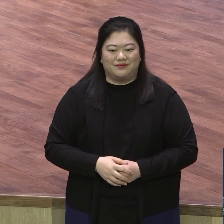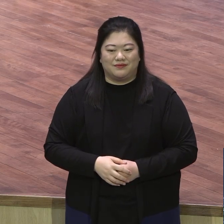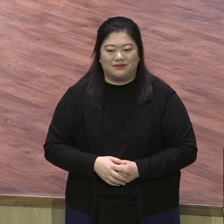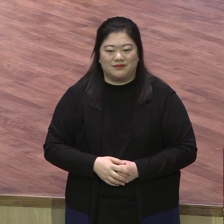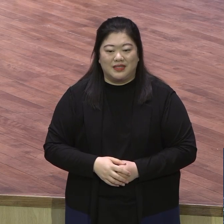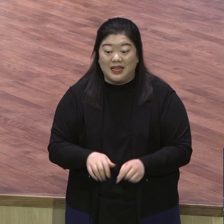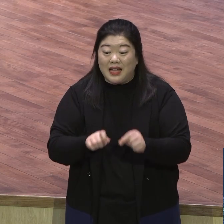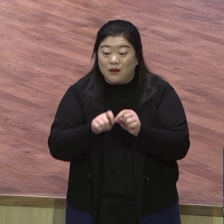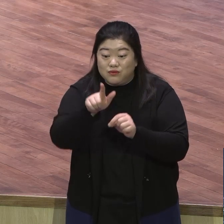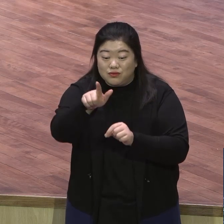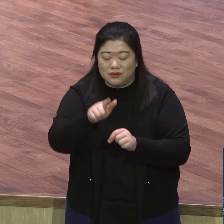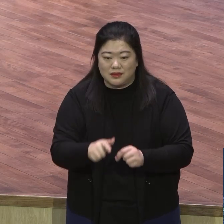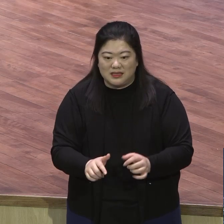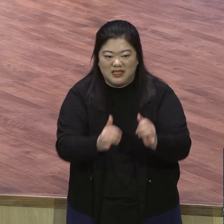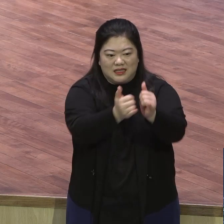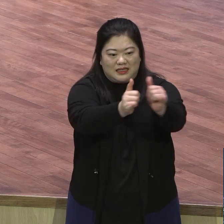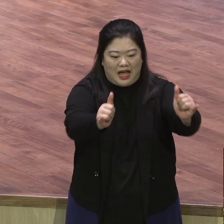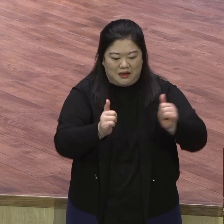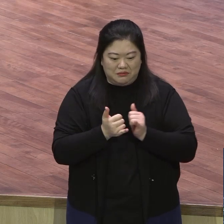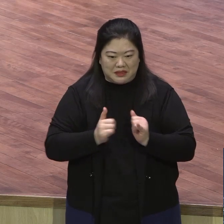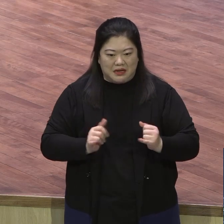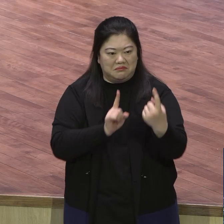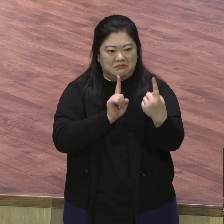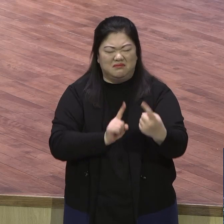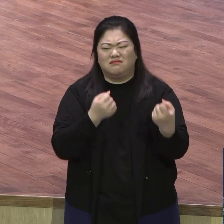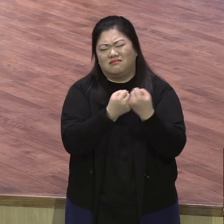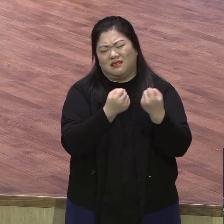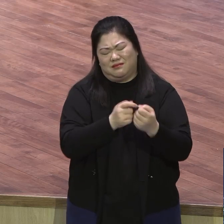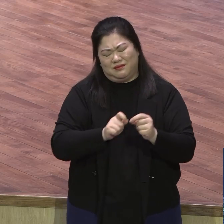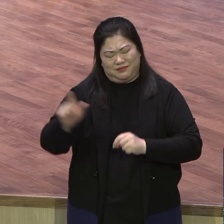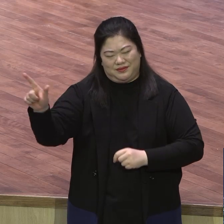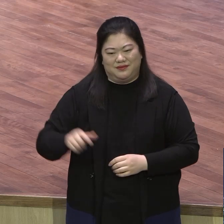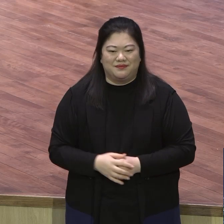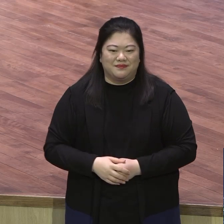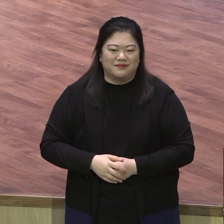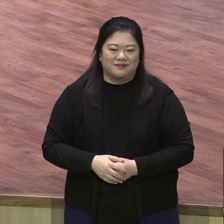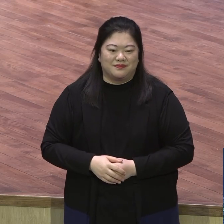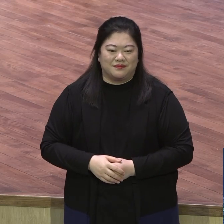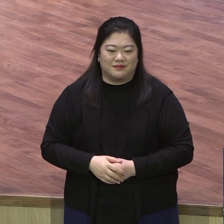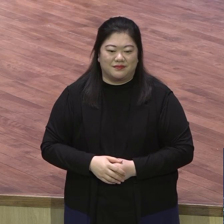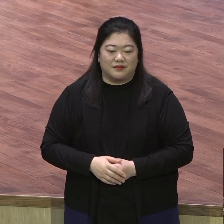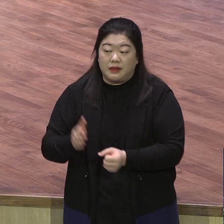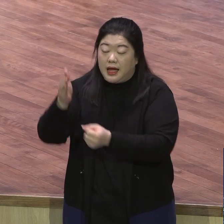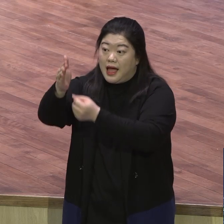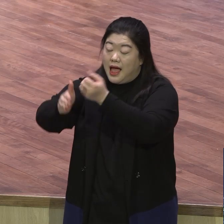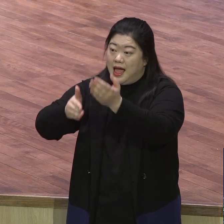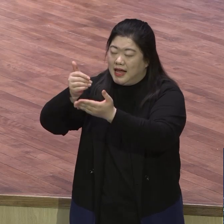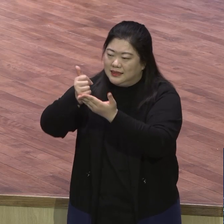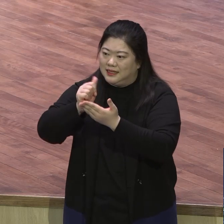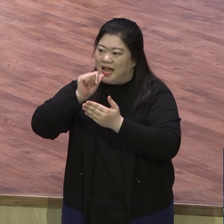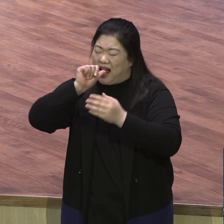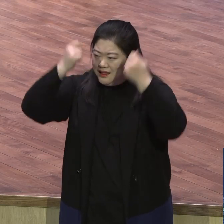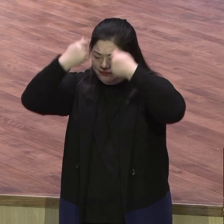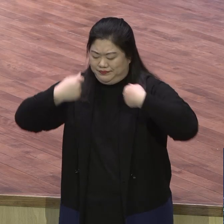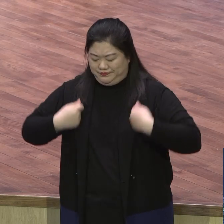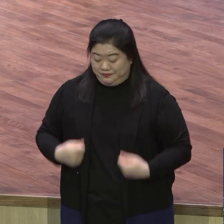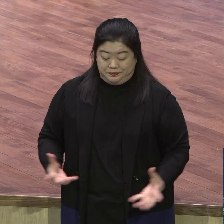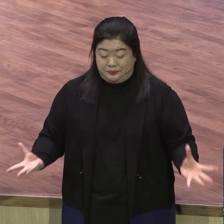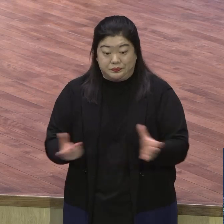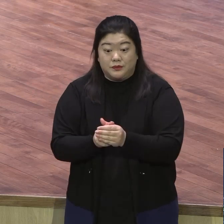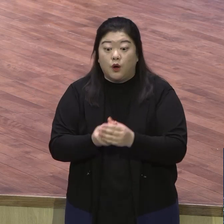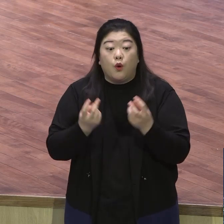증거예요. 이런 하나님의 전신갑주를 입는 시간 무장한한 시간이 뭐냐